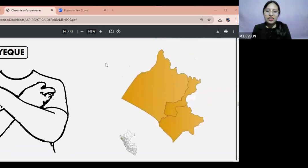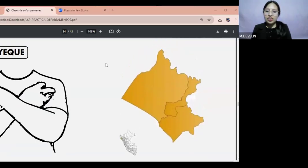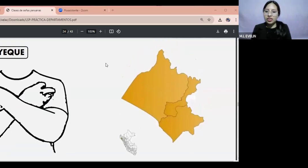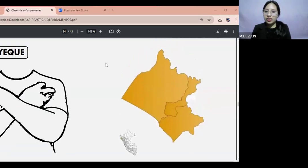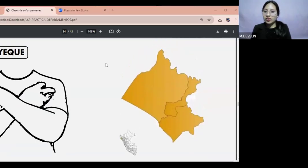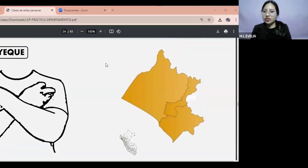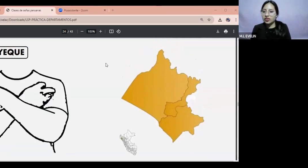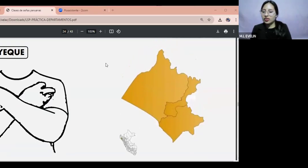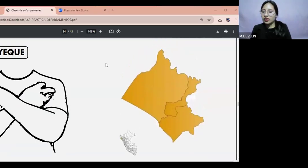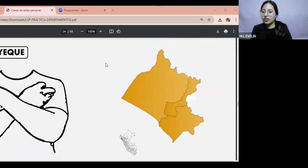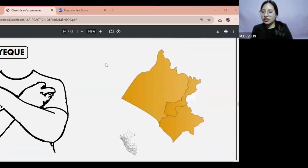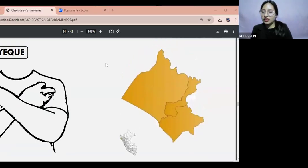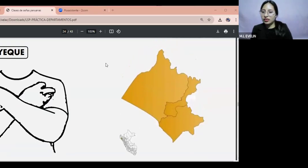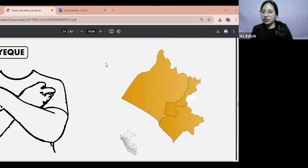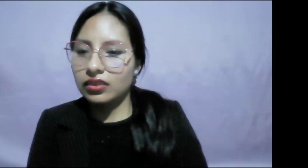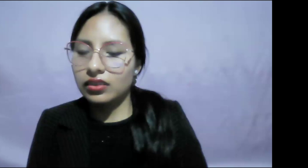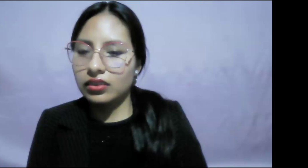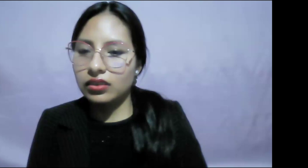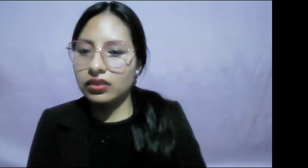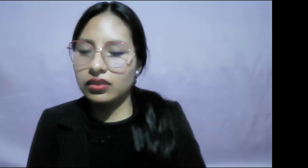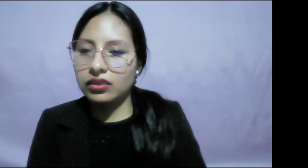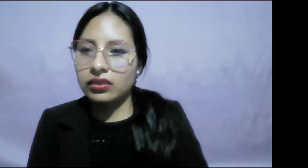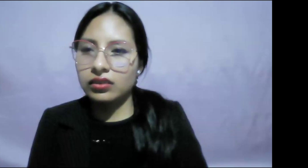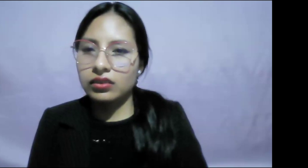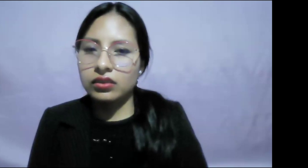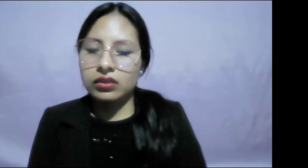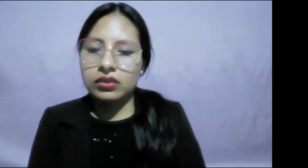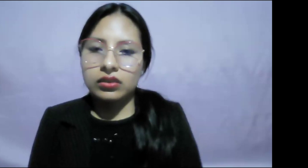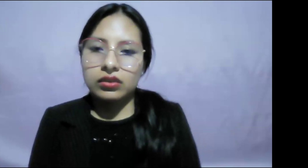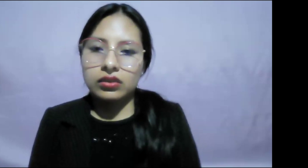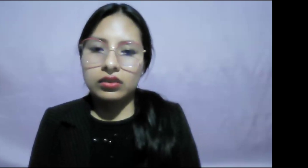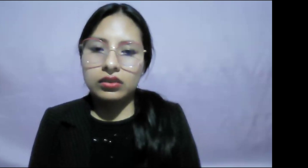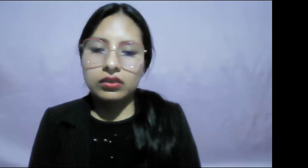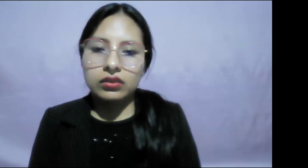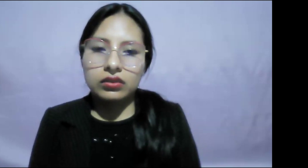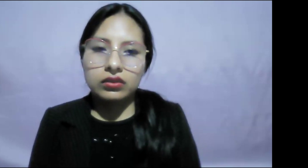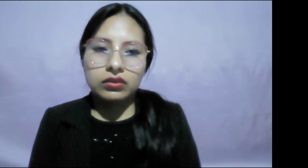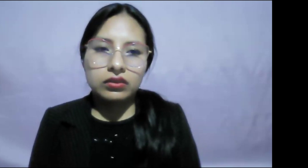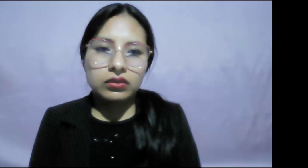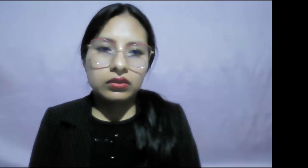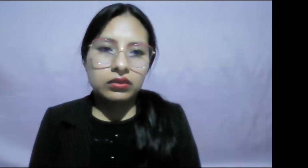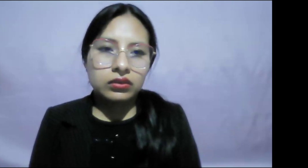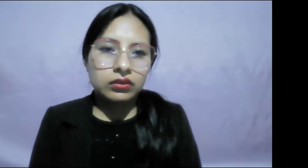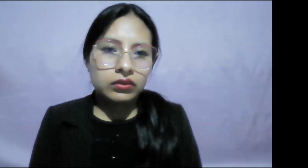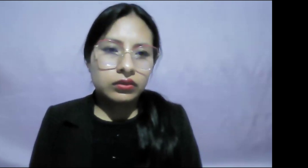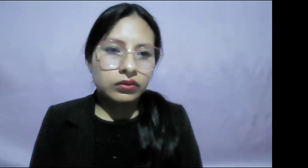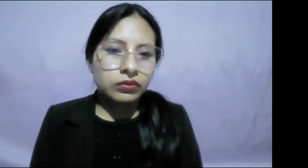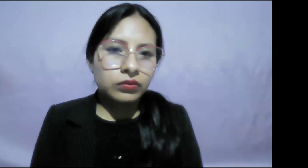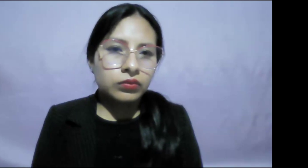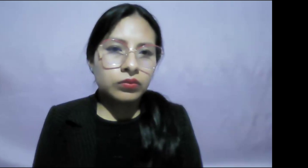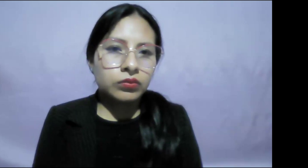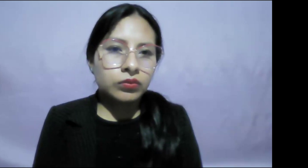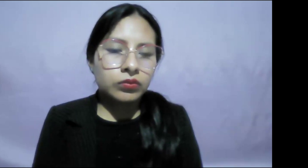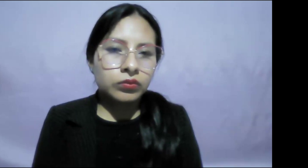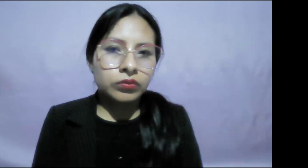lambayeque lambayeque chiclayo a ver alguien de repente se me ha escapado ya